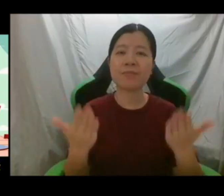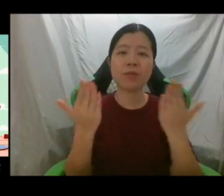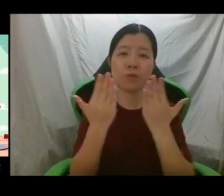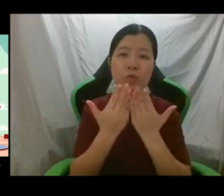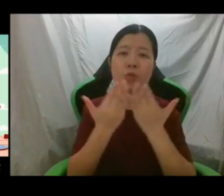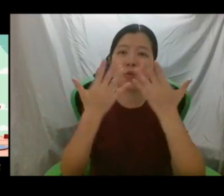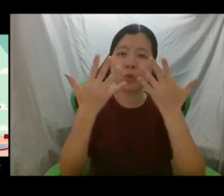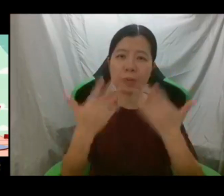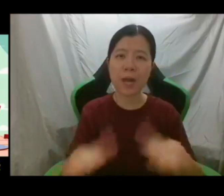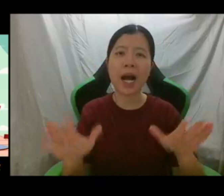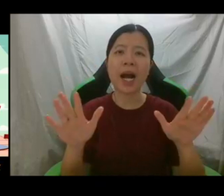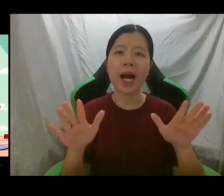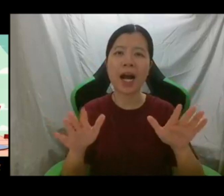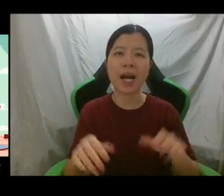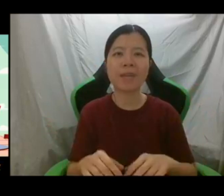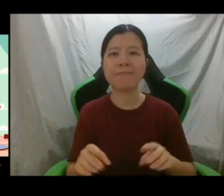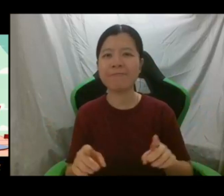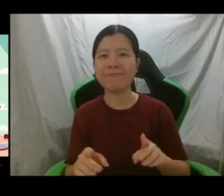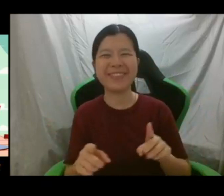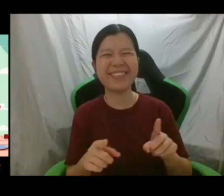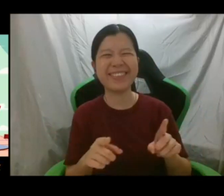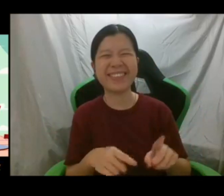見，今天再會了。